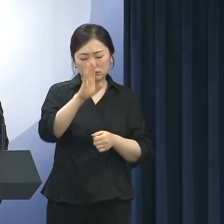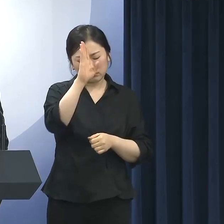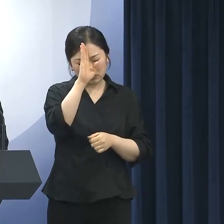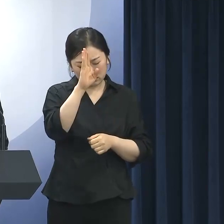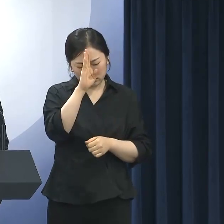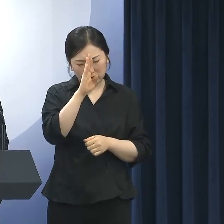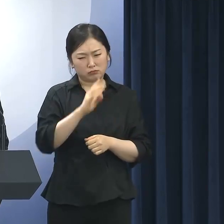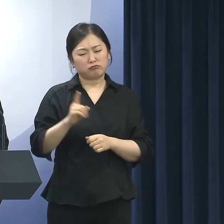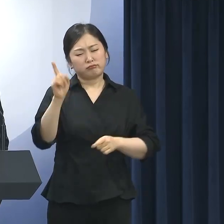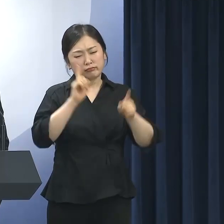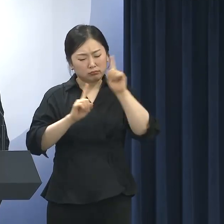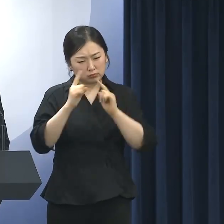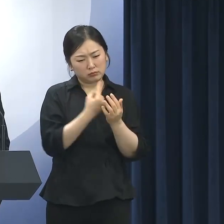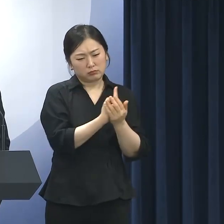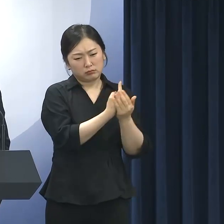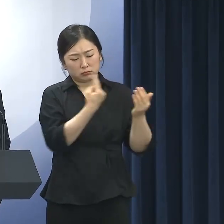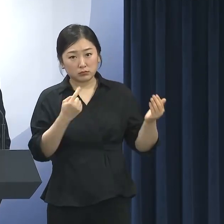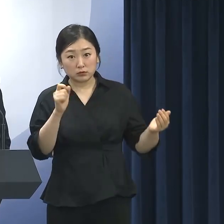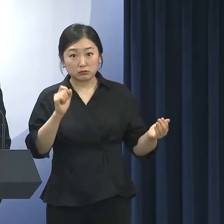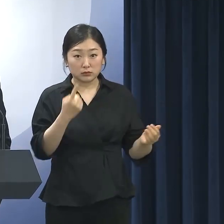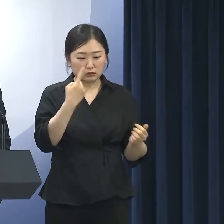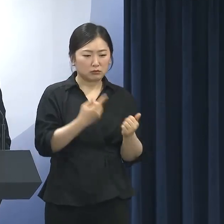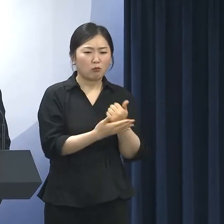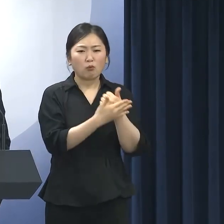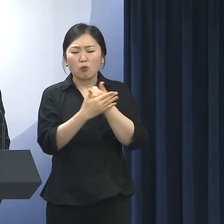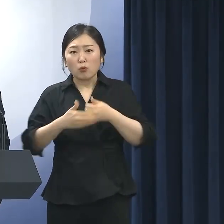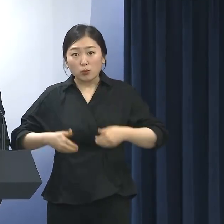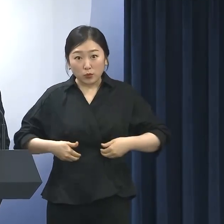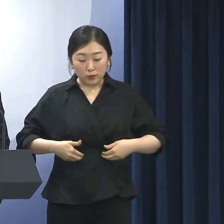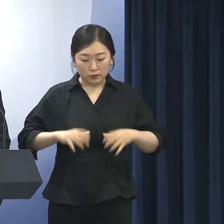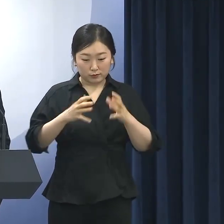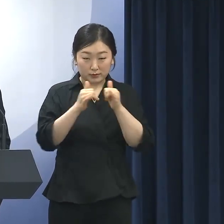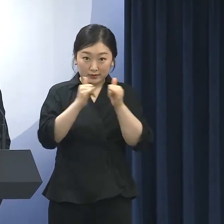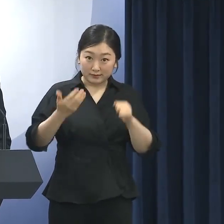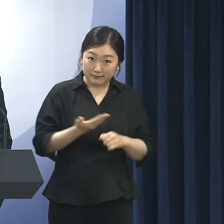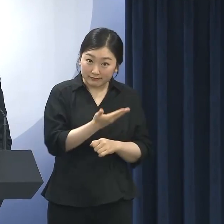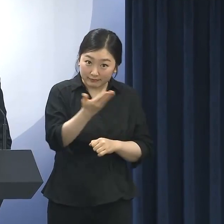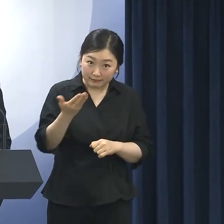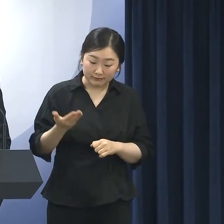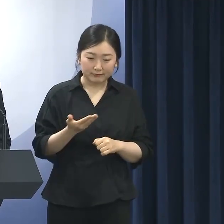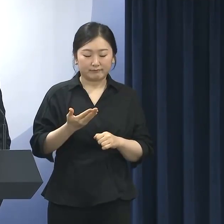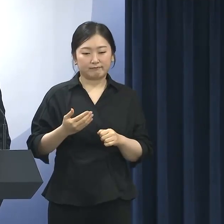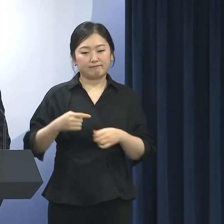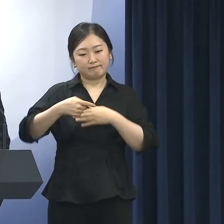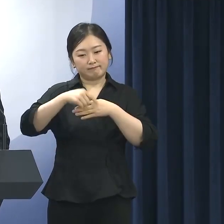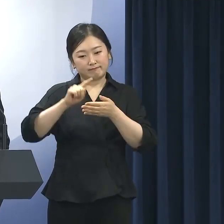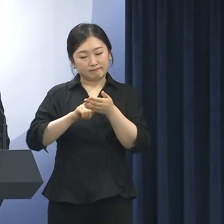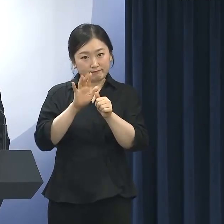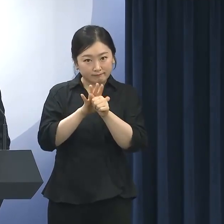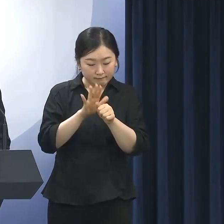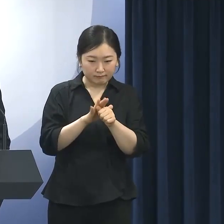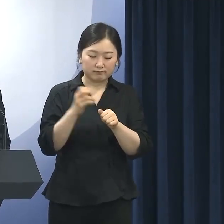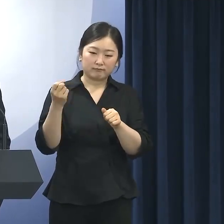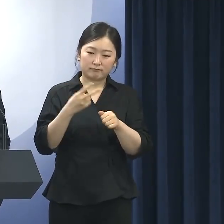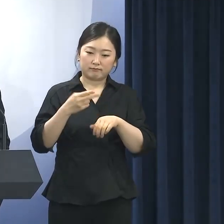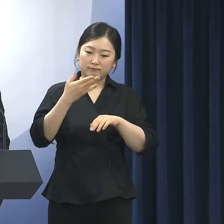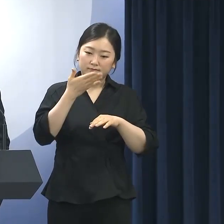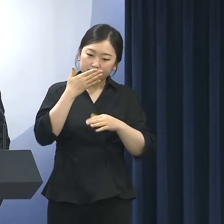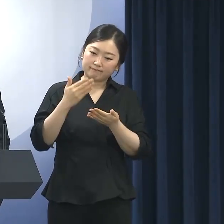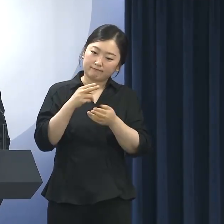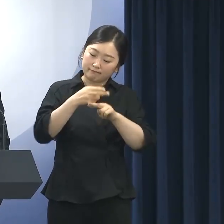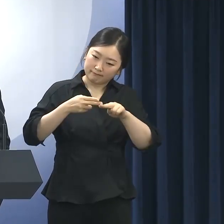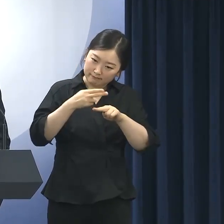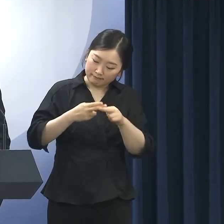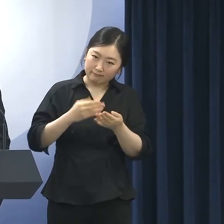일상생활에 어려움을 겪는 국민들에게 돌봄, 가사, 심리 지원, 병원 동행 등의 서비스를 통합적으로 제공하는